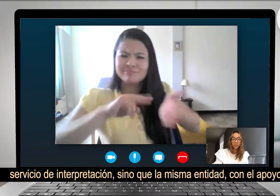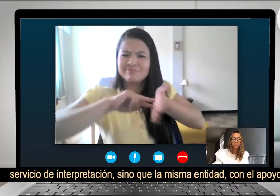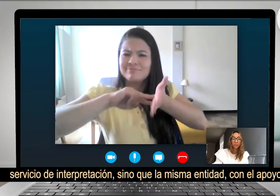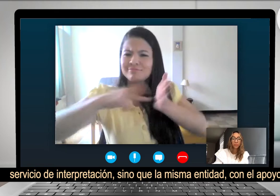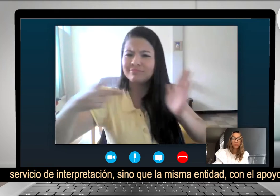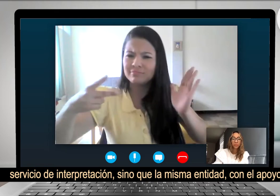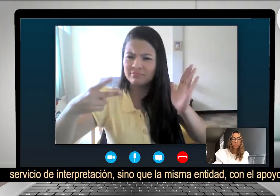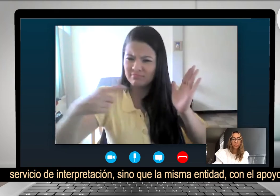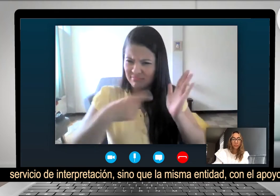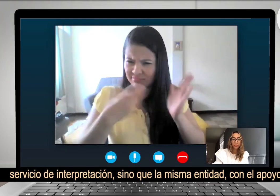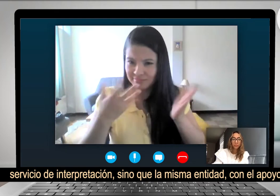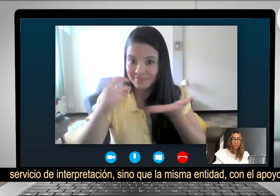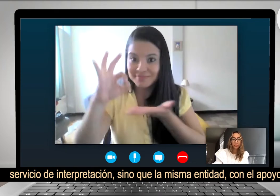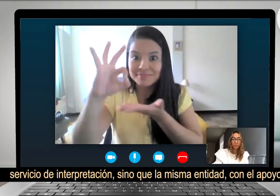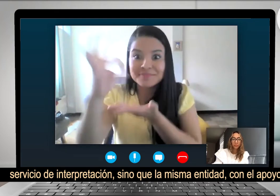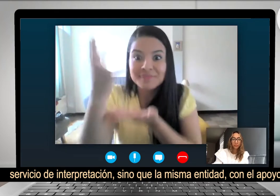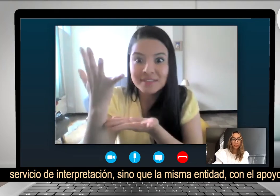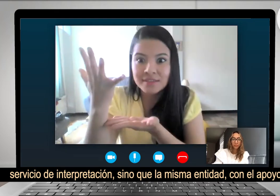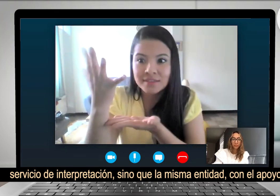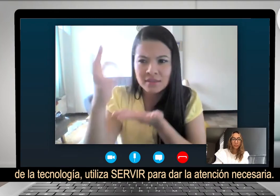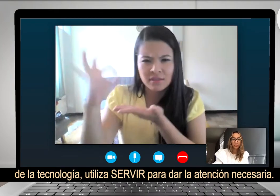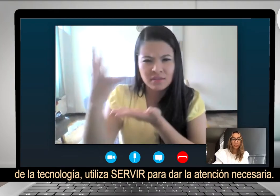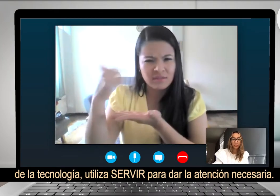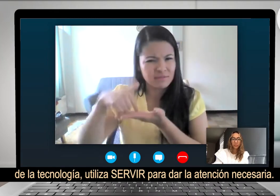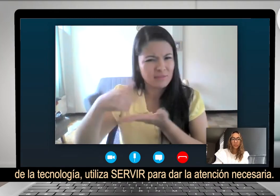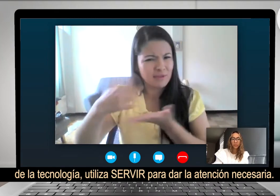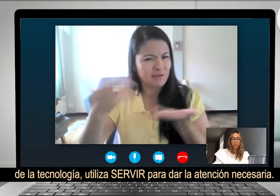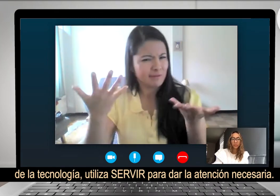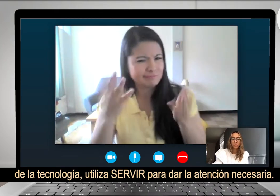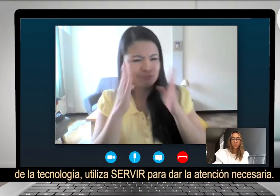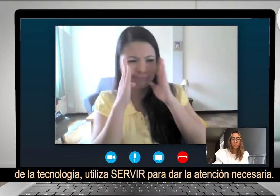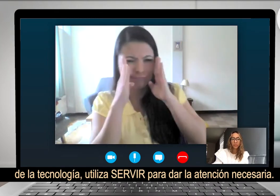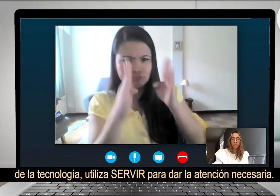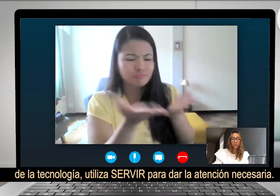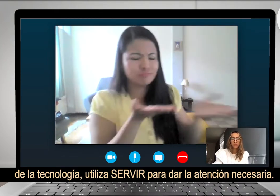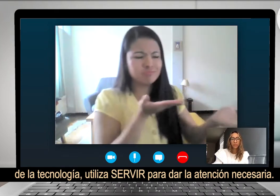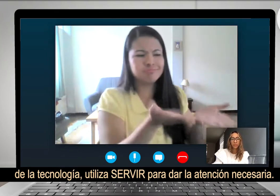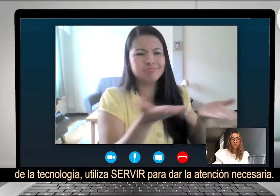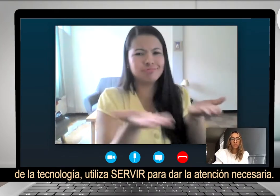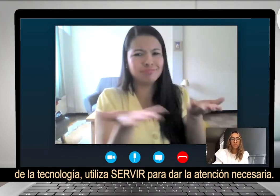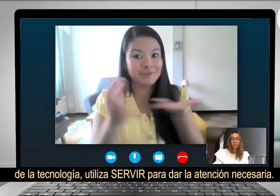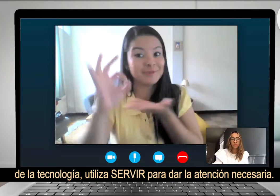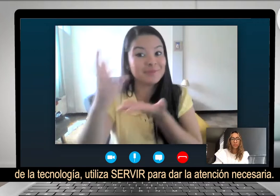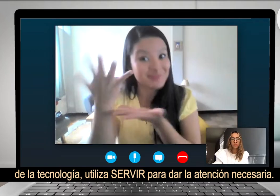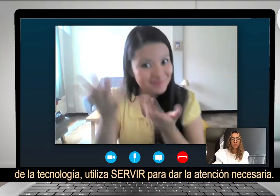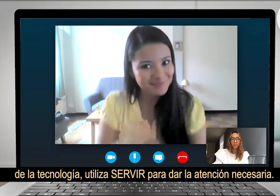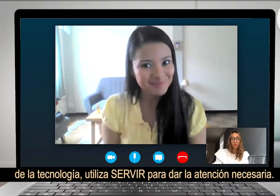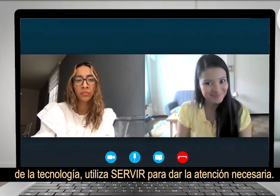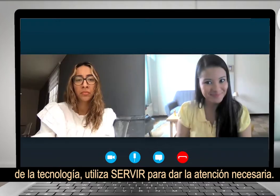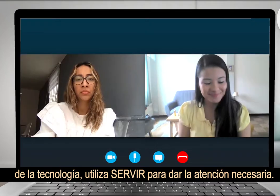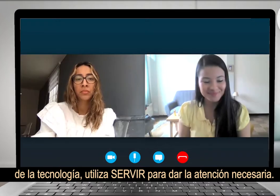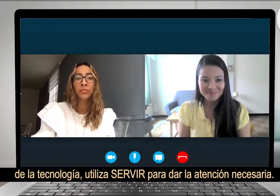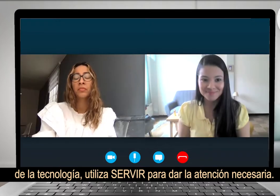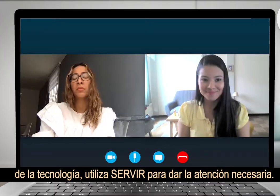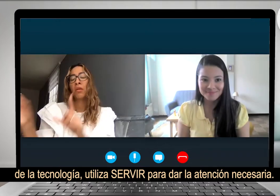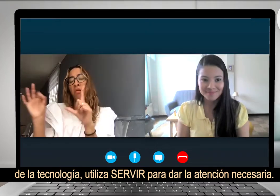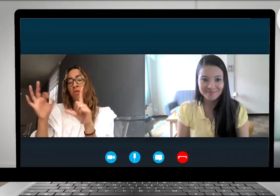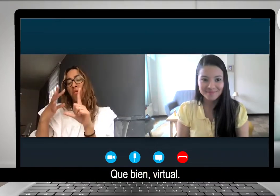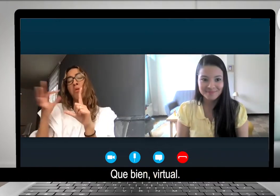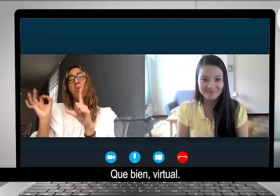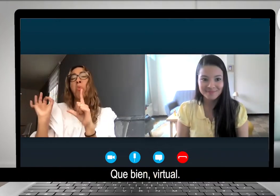la misma entidad, con el apoyo de la tecnología, utiliza Servir para dar la atención necesaria.